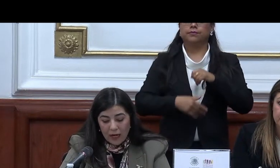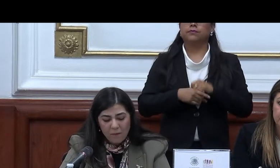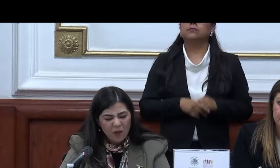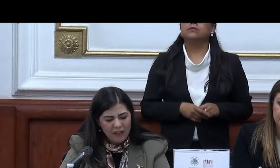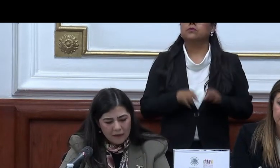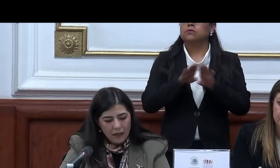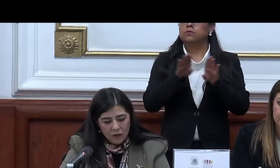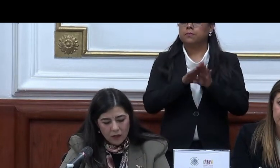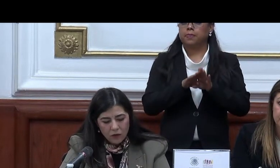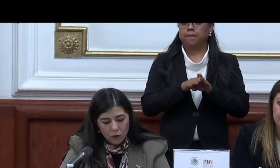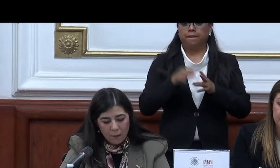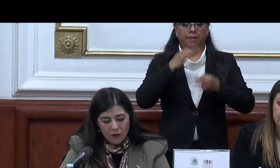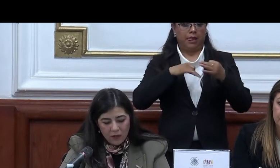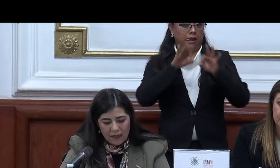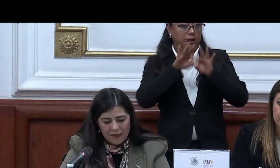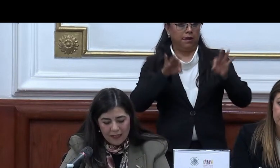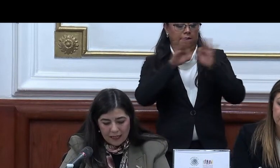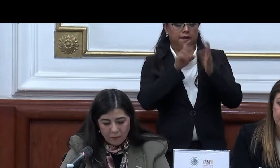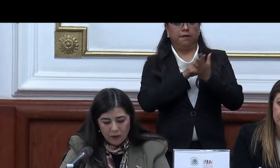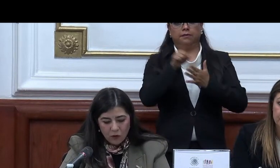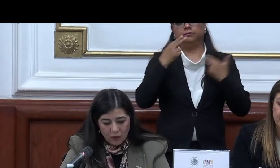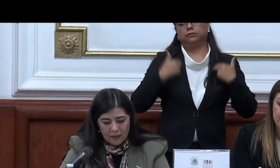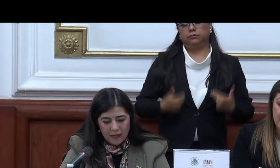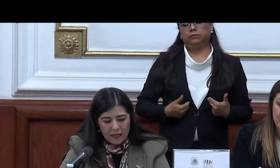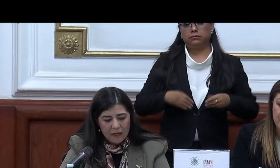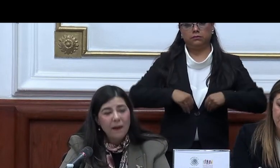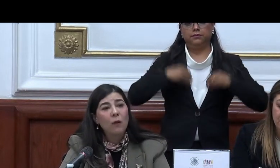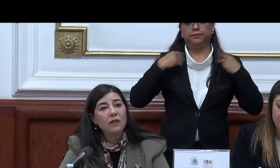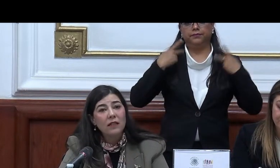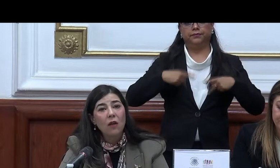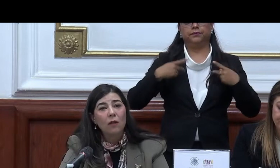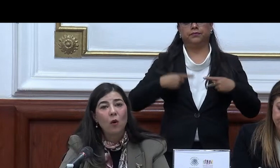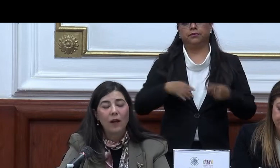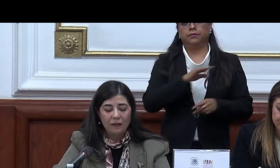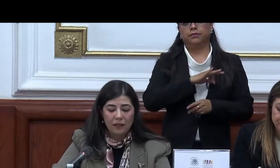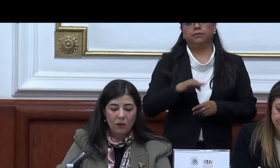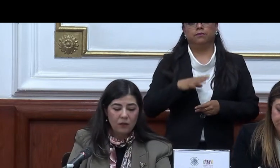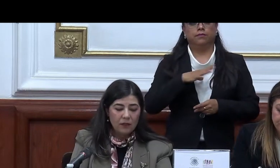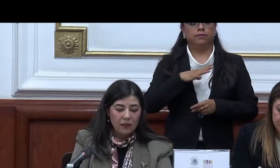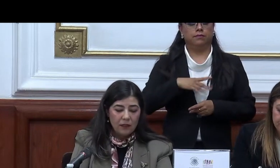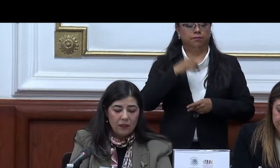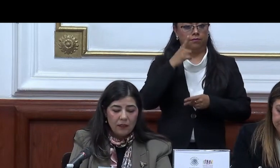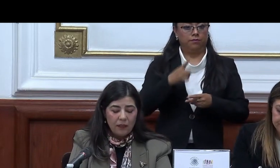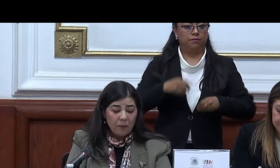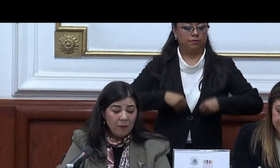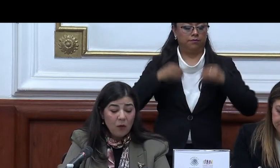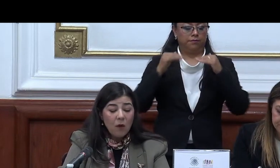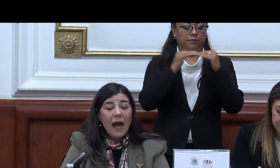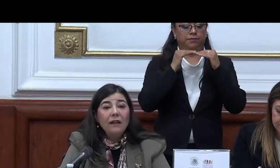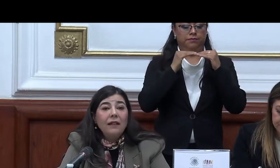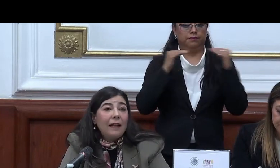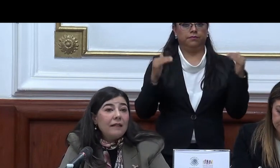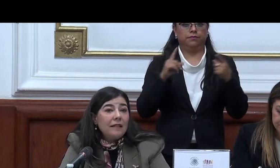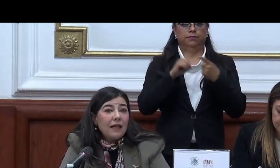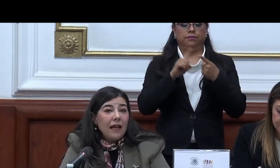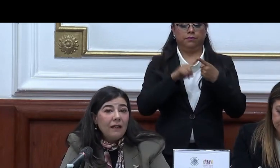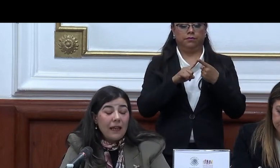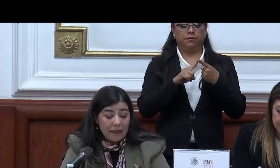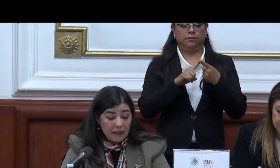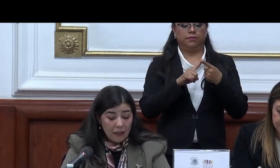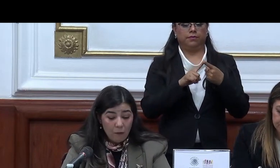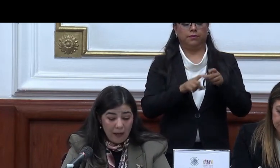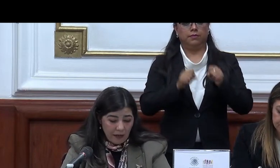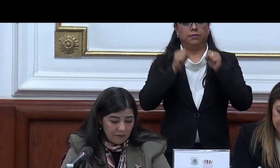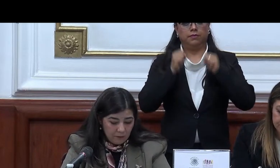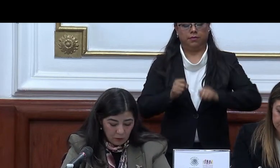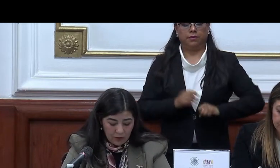sobre la importancia de los derechos humanos en la vida de las personas y para un Estado democrático. En primer lugar, garantizan la